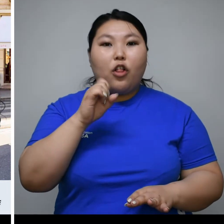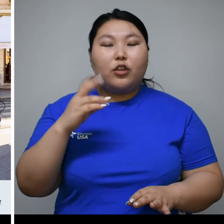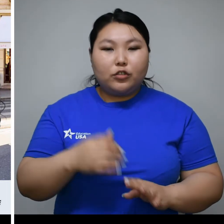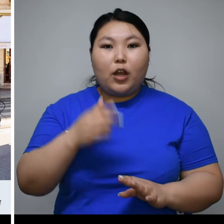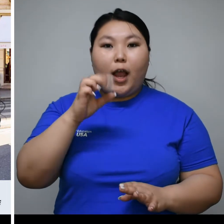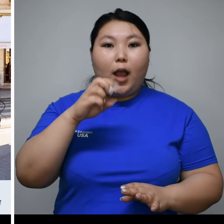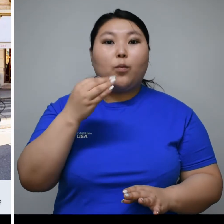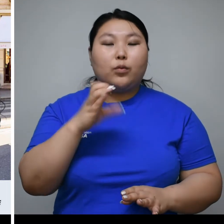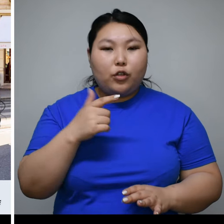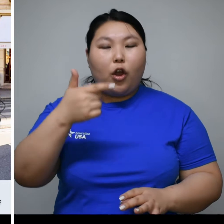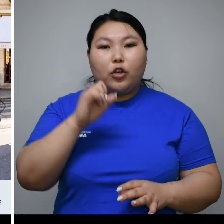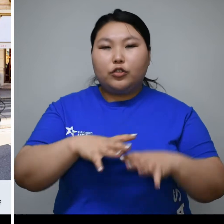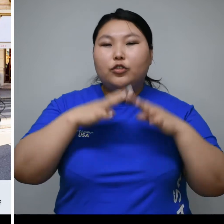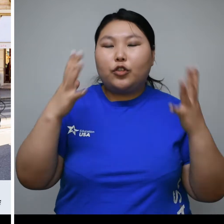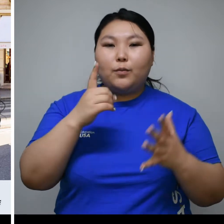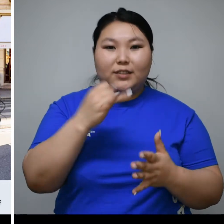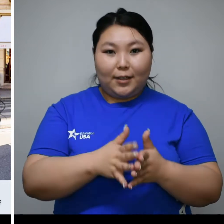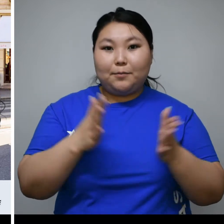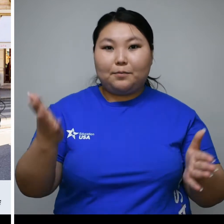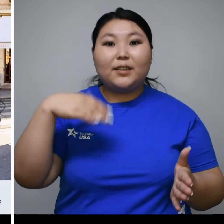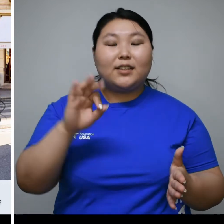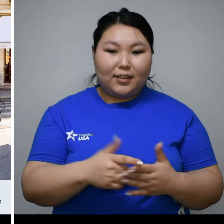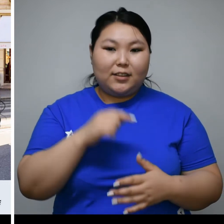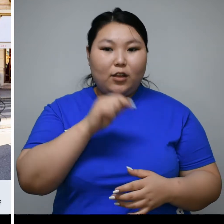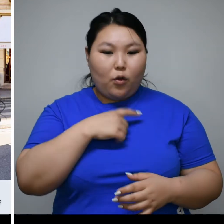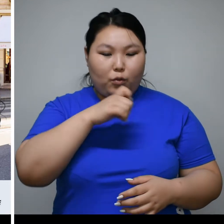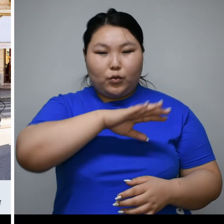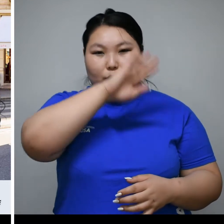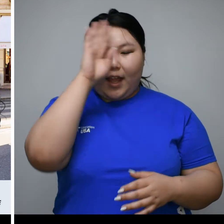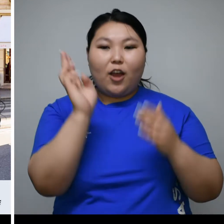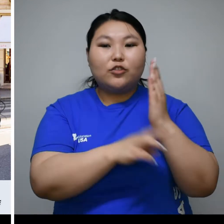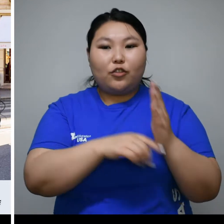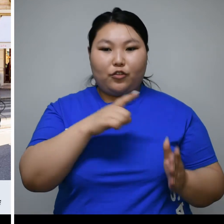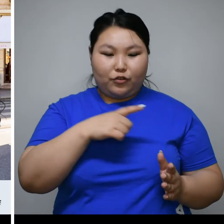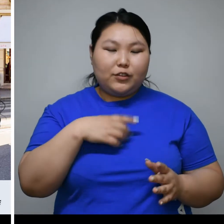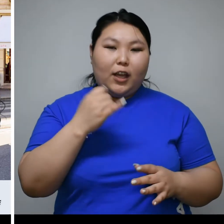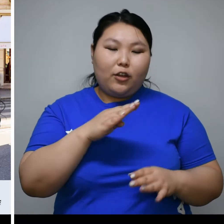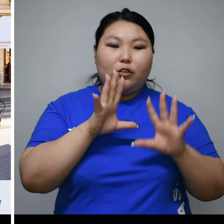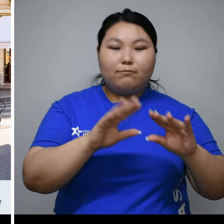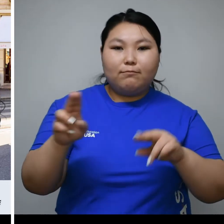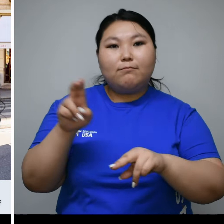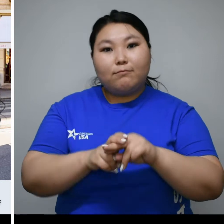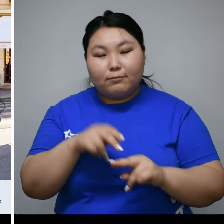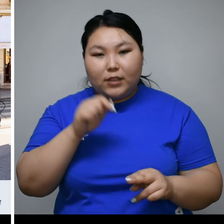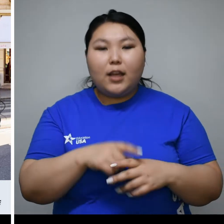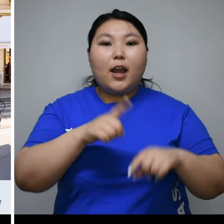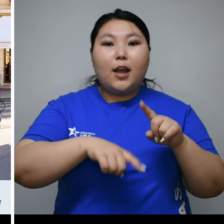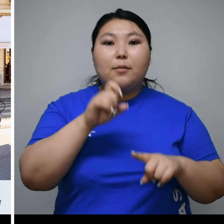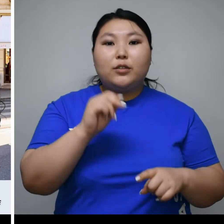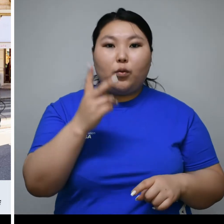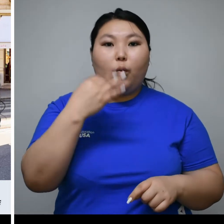коллежийн кампусын голд ингээд маш том зай байдаг. Тэрэн дээр ингээд хүмүүс яг дулаахан өдөр өөрсдөө яг ингээд тохижуулаад ямар ч үйл